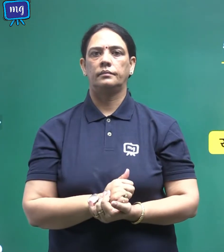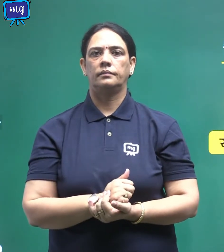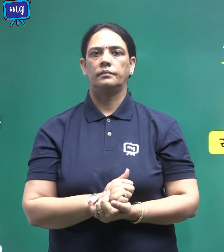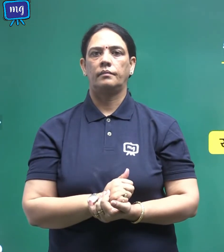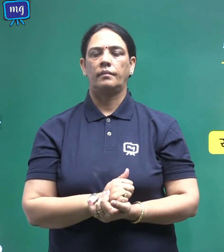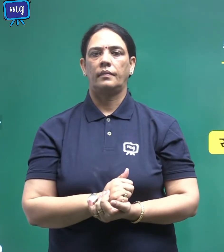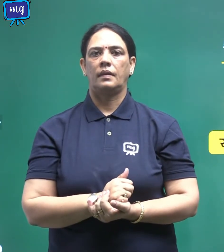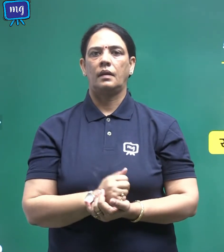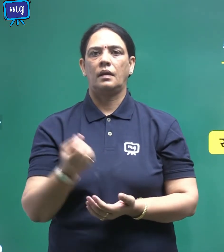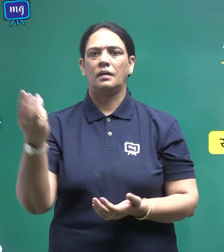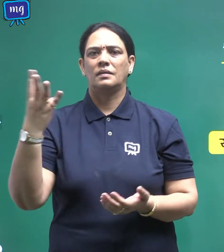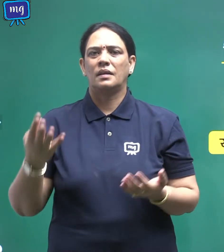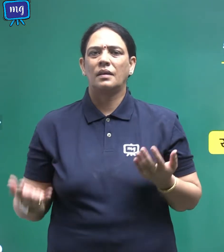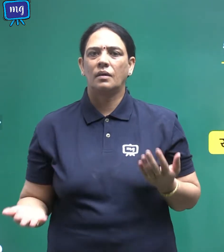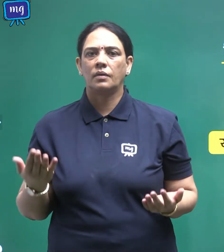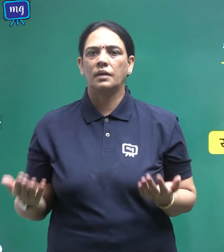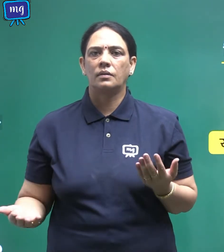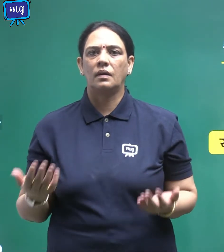राशियों की तुलना